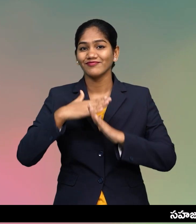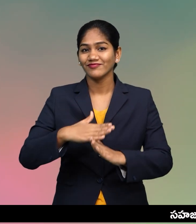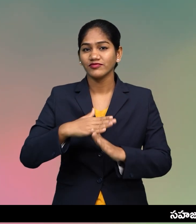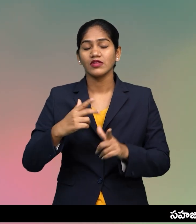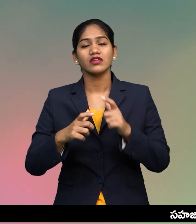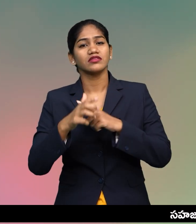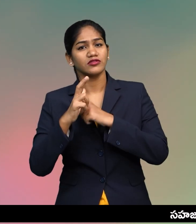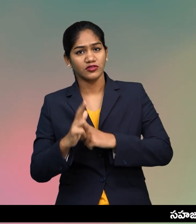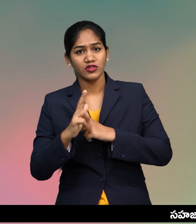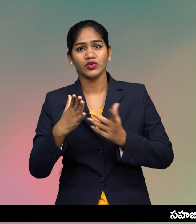సహజ శక్తుల నుండి ఆశ్రయం